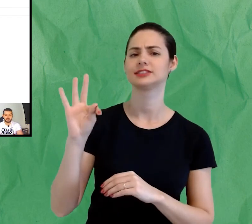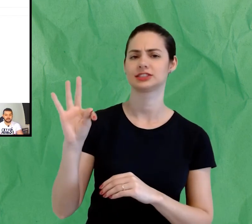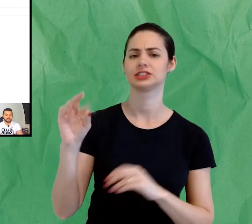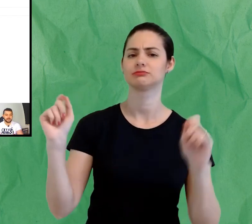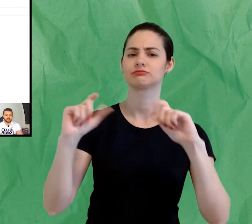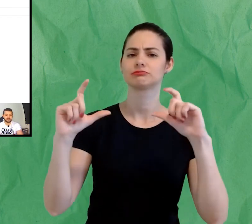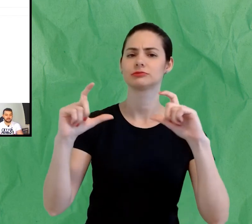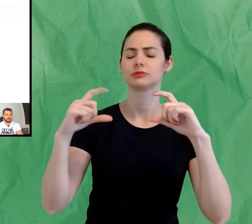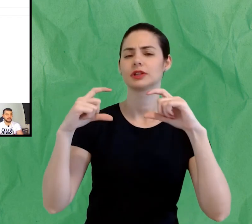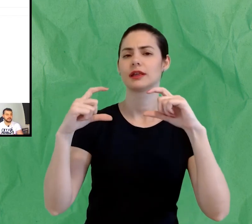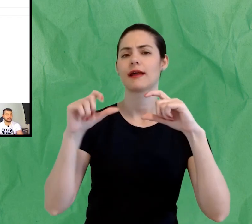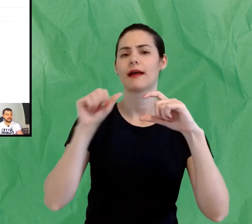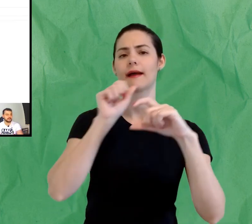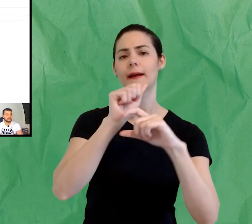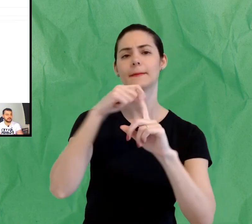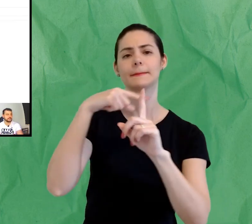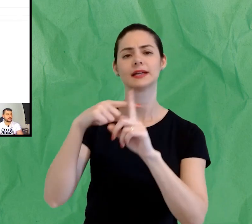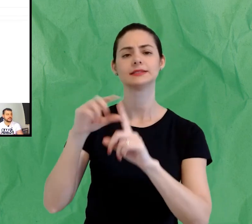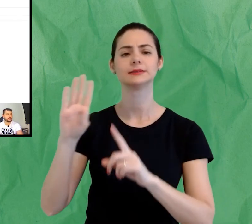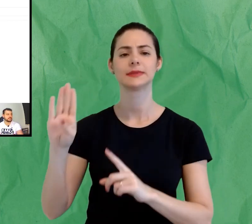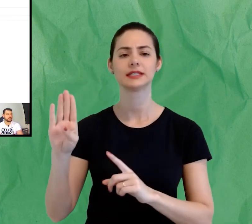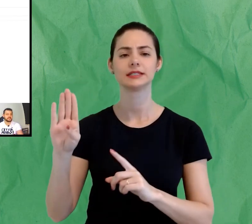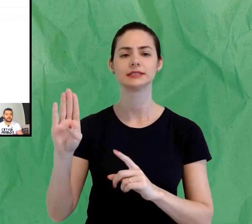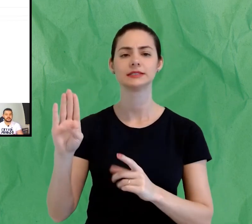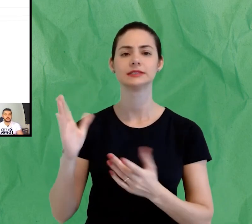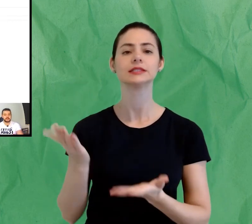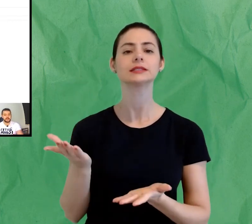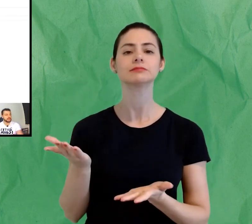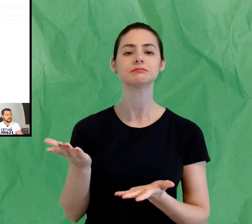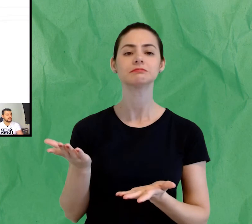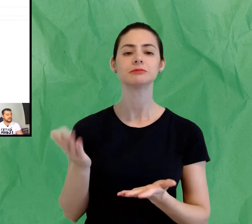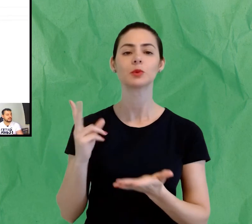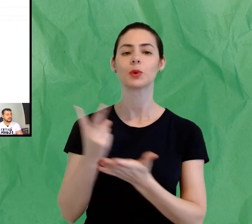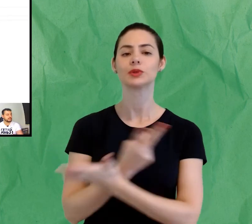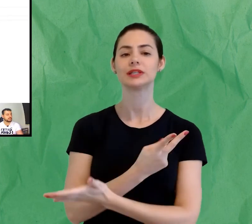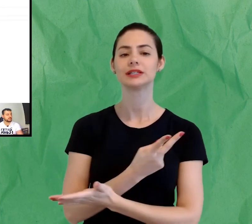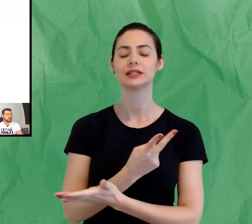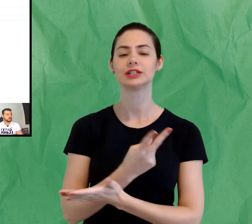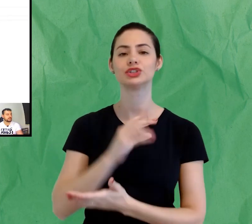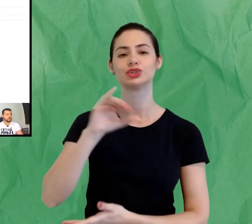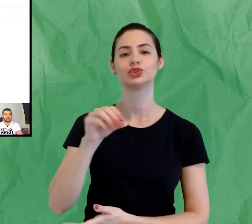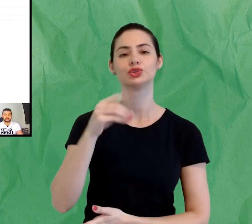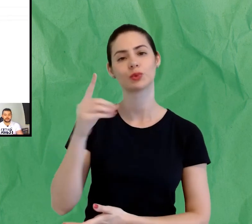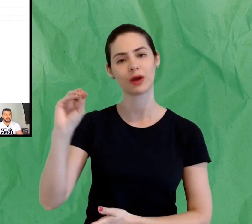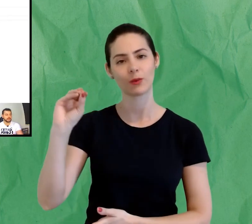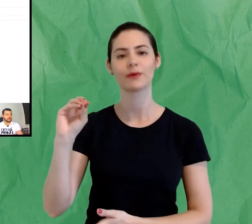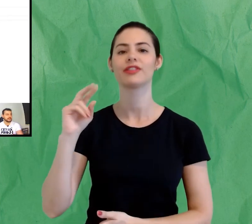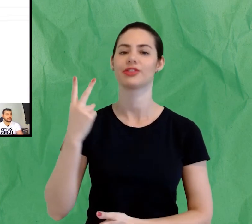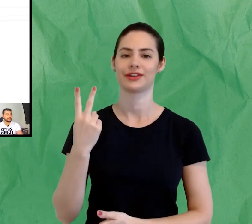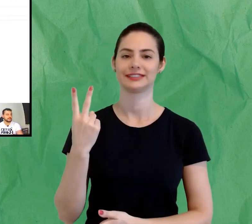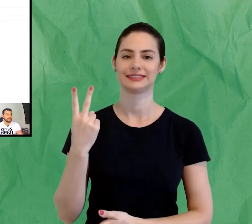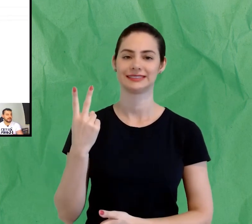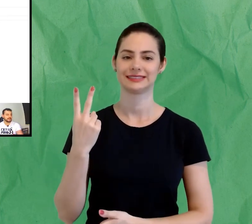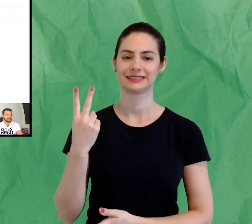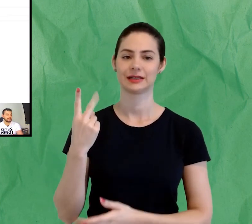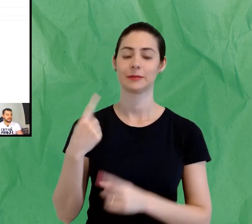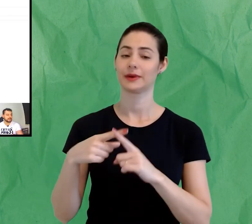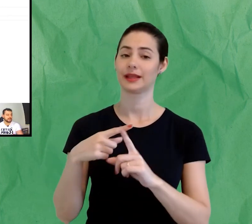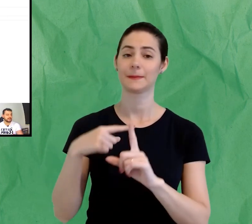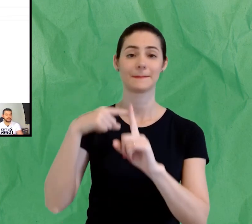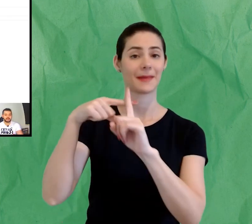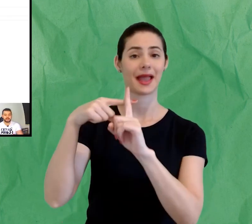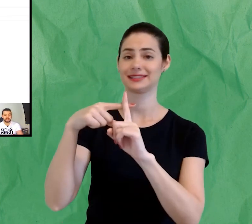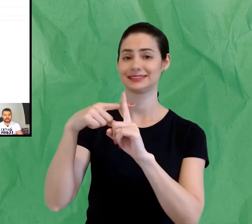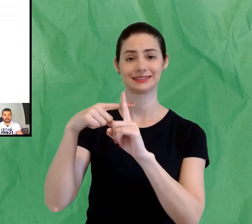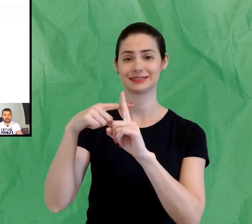A mais B, o que vai acontecer? Ele vai colocar João 2. Por quê? Esse mais aqui, ele